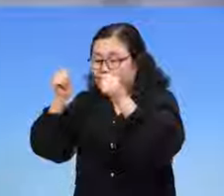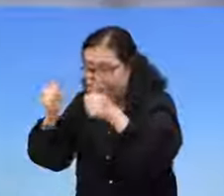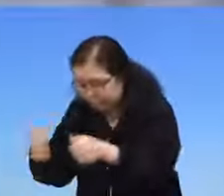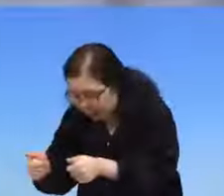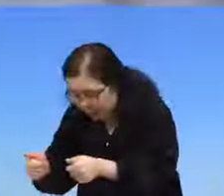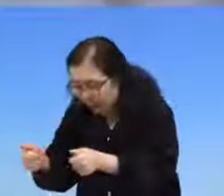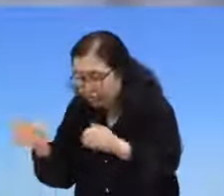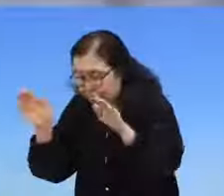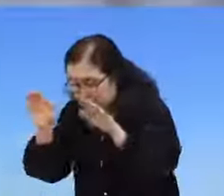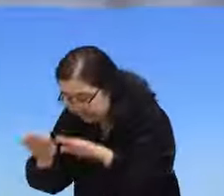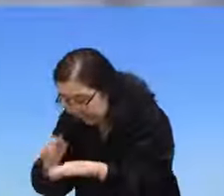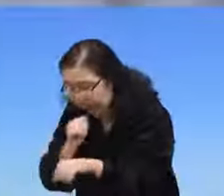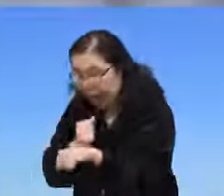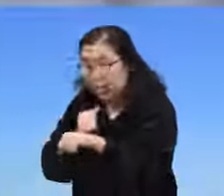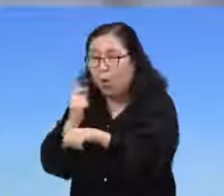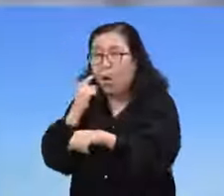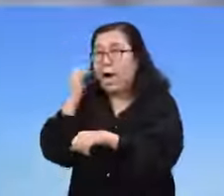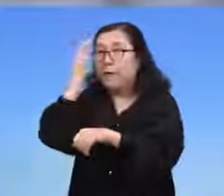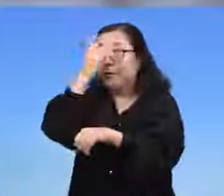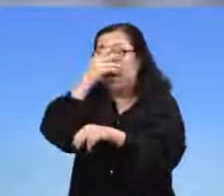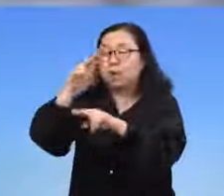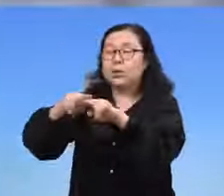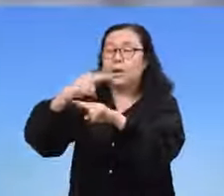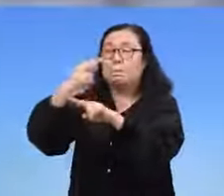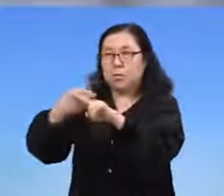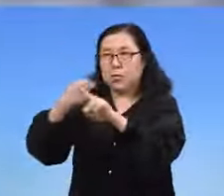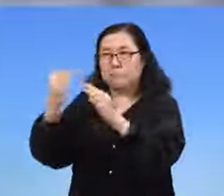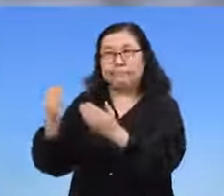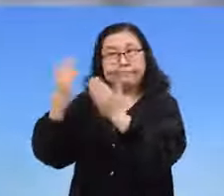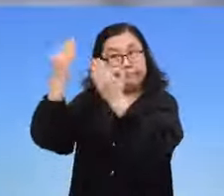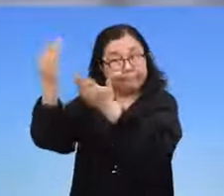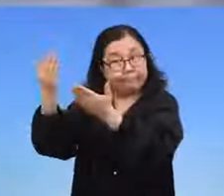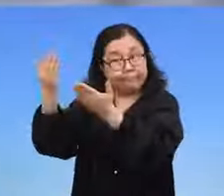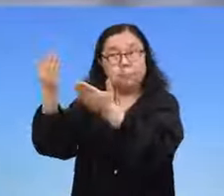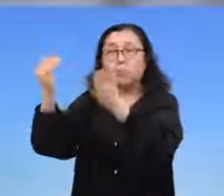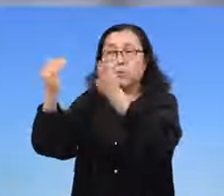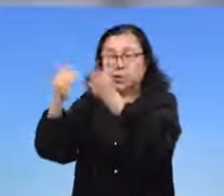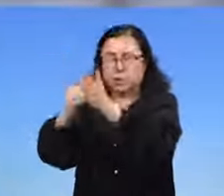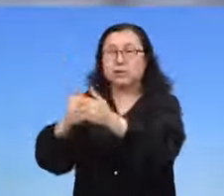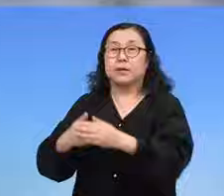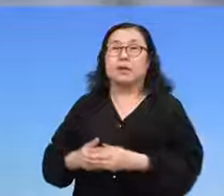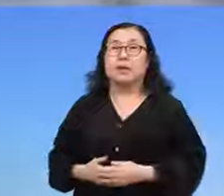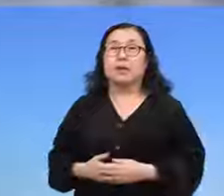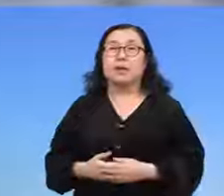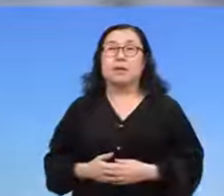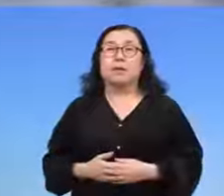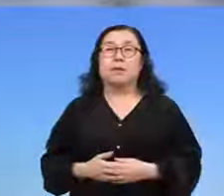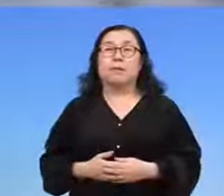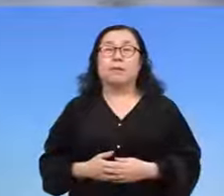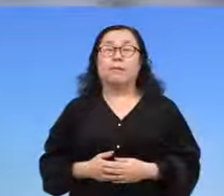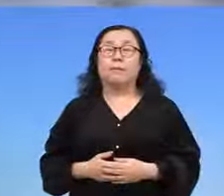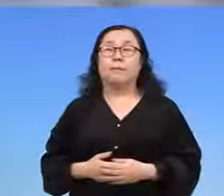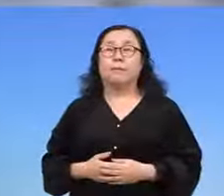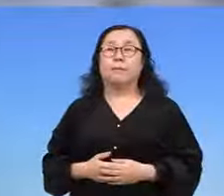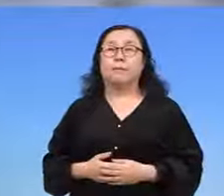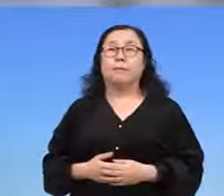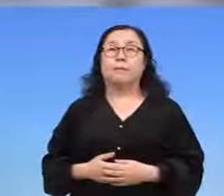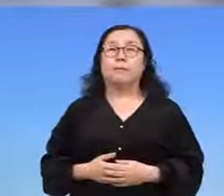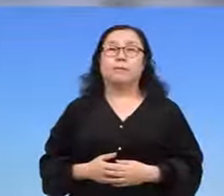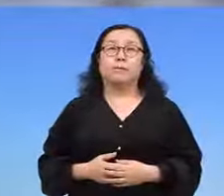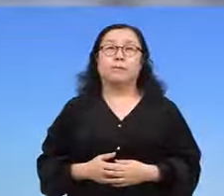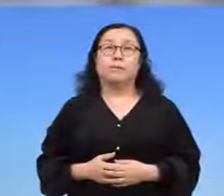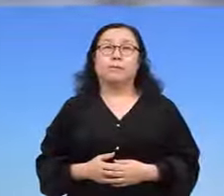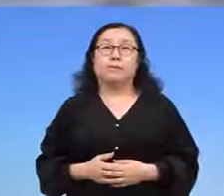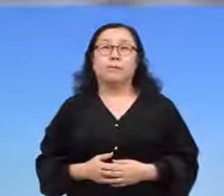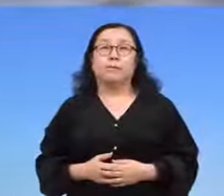드리고 또 아름다운 선물을 드리는 해피 엔딩, 이게 동방박사들의 모습 아닙니까?